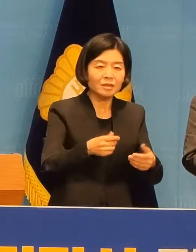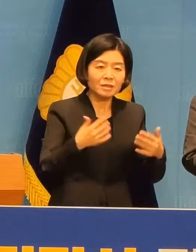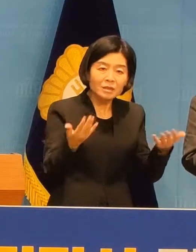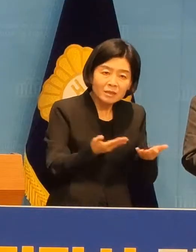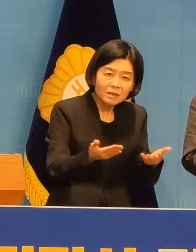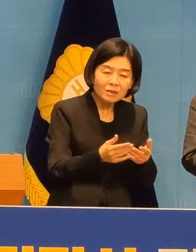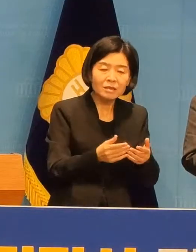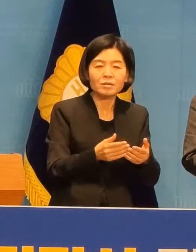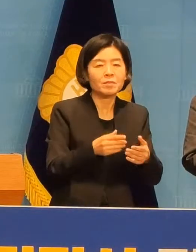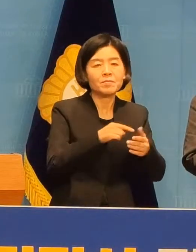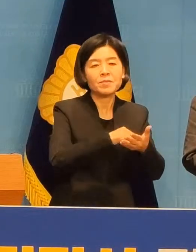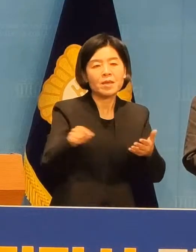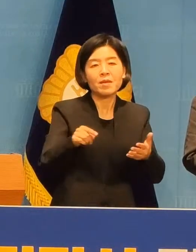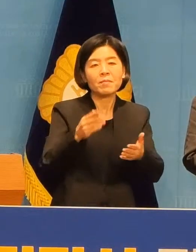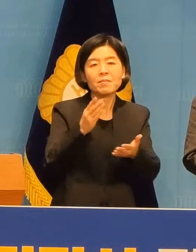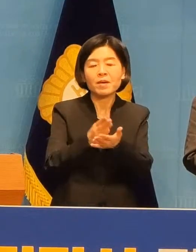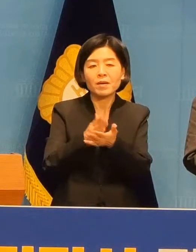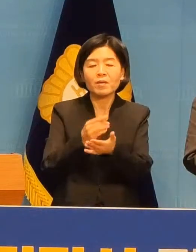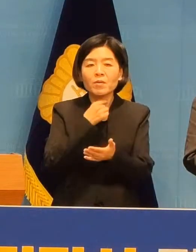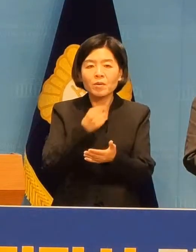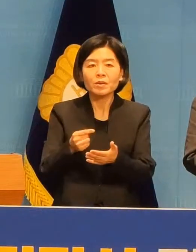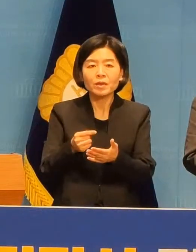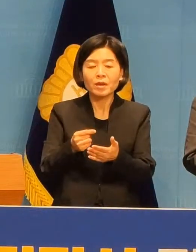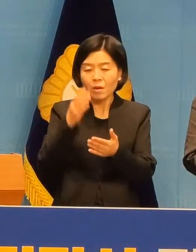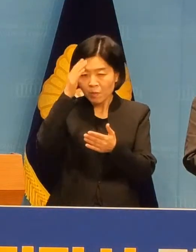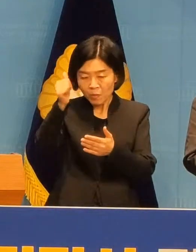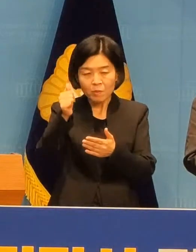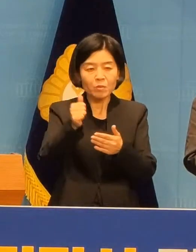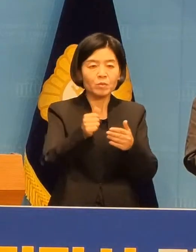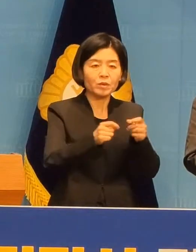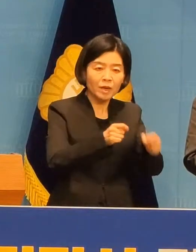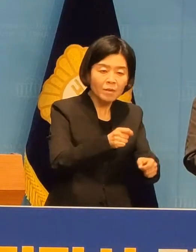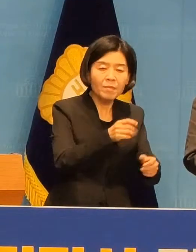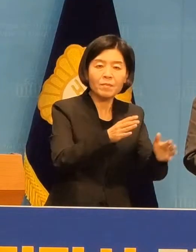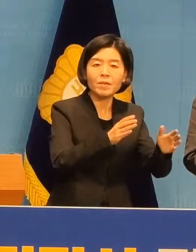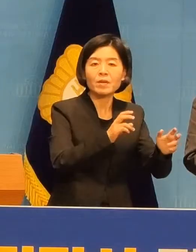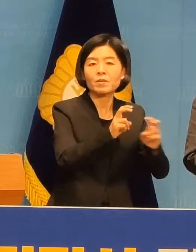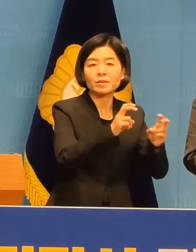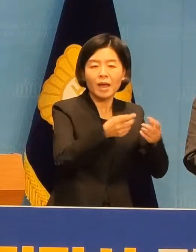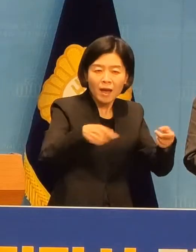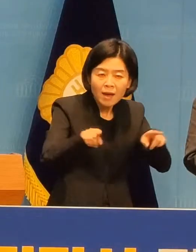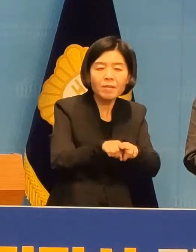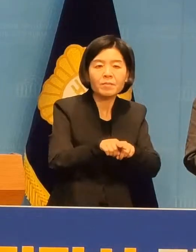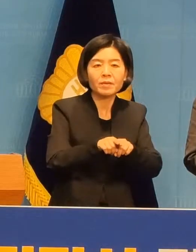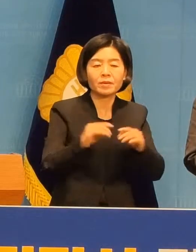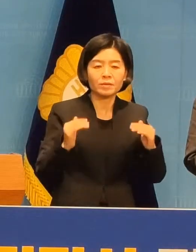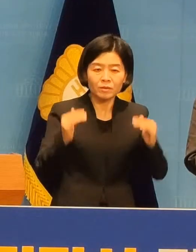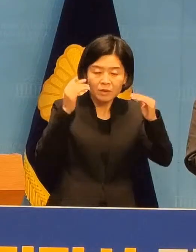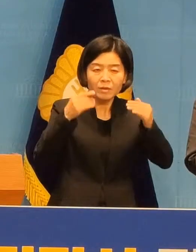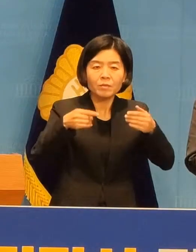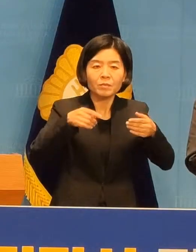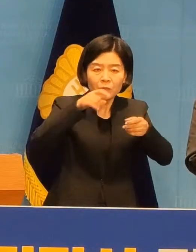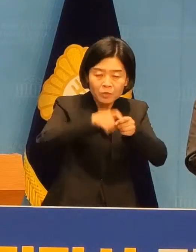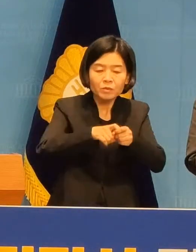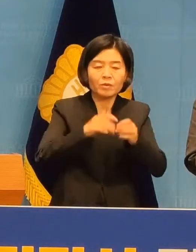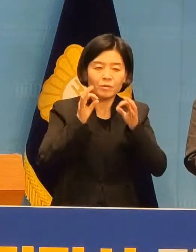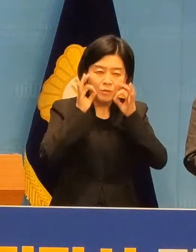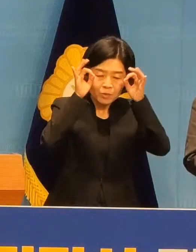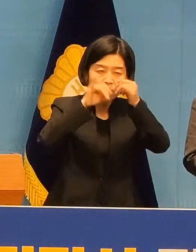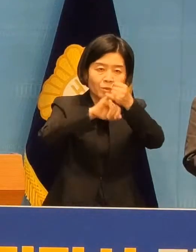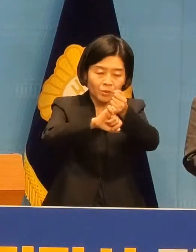강화하며 가맹본부와 가맹점이 함께 성장하는 상생 생태계를 구축하기 위해 끝까지